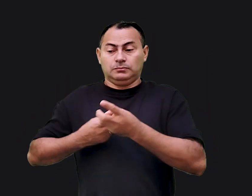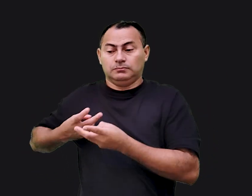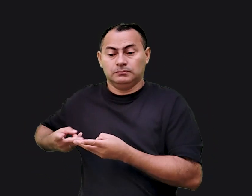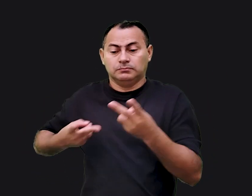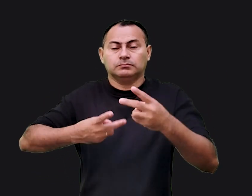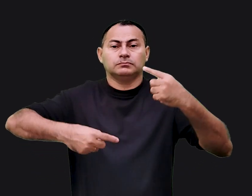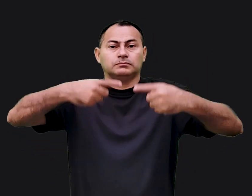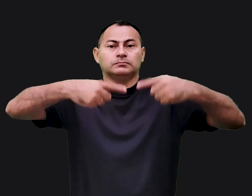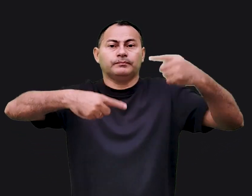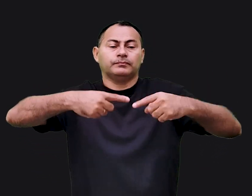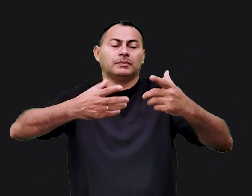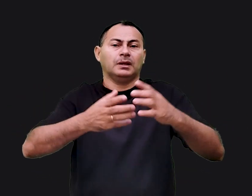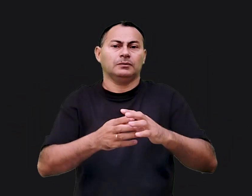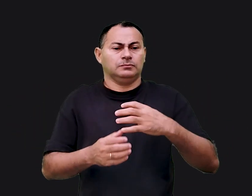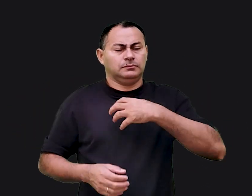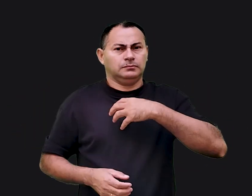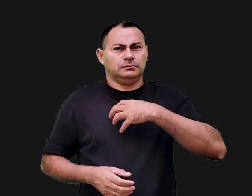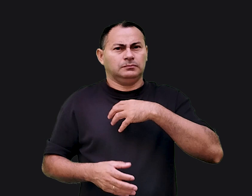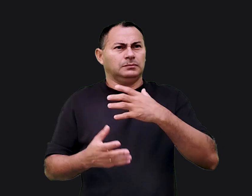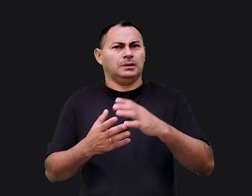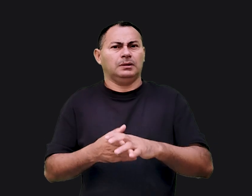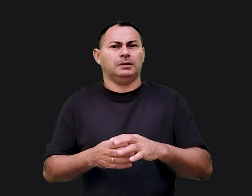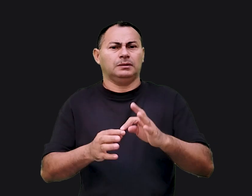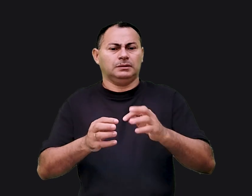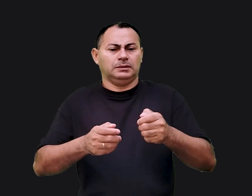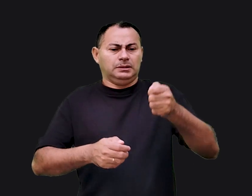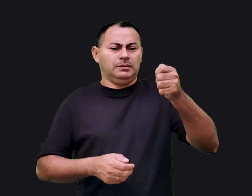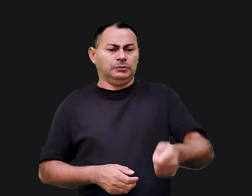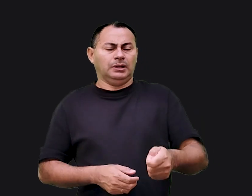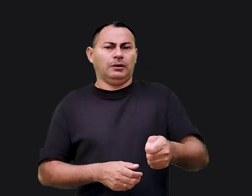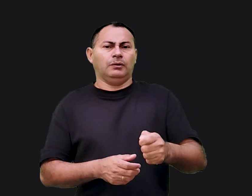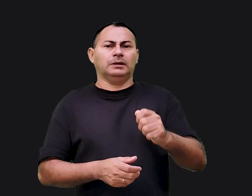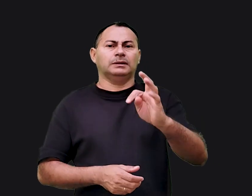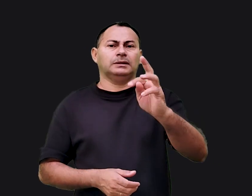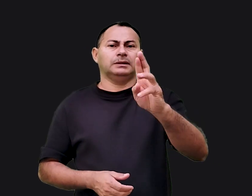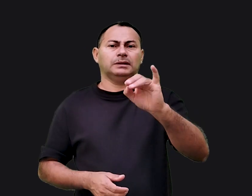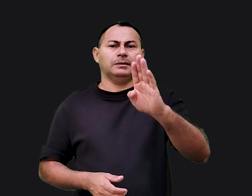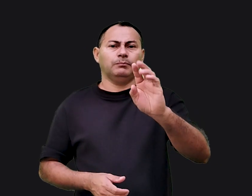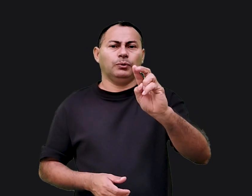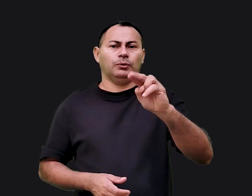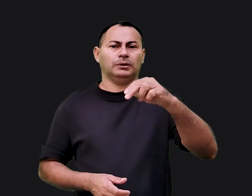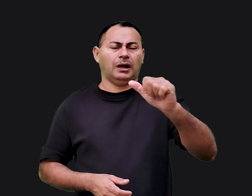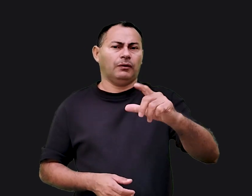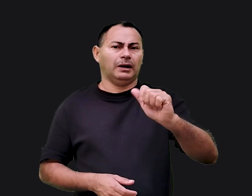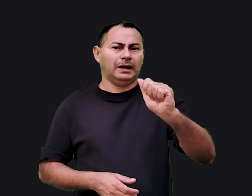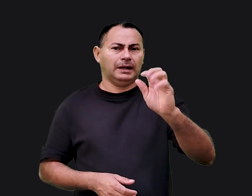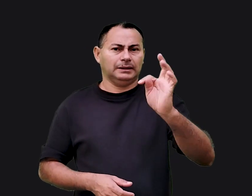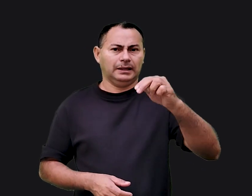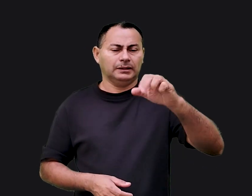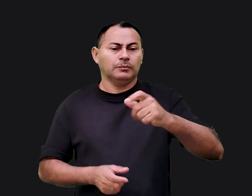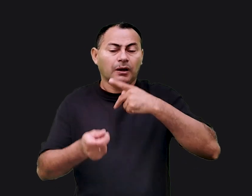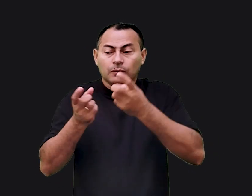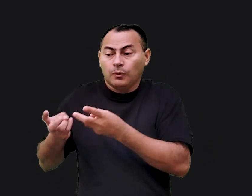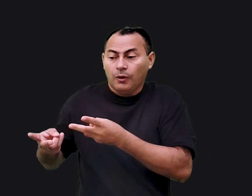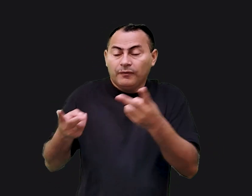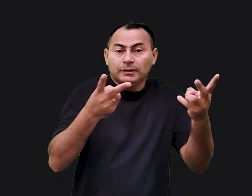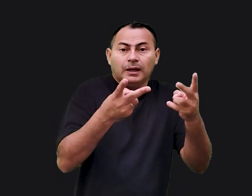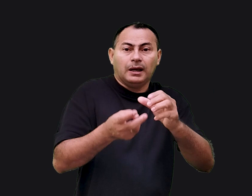a debater era uma espécie de tribunal de Atenas ser convidado para F no areópago era grande